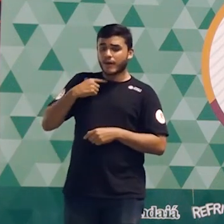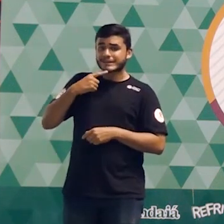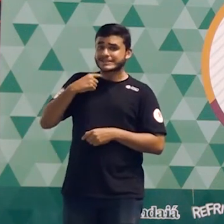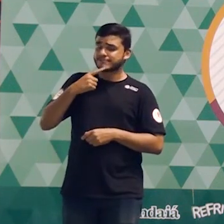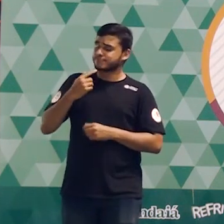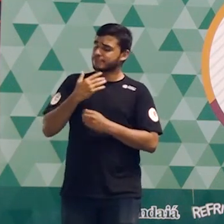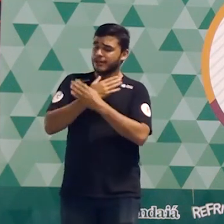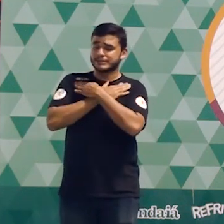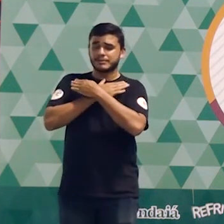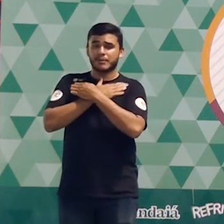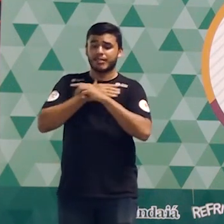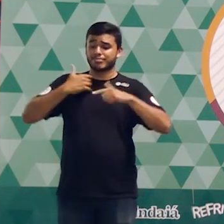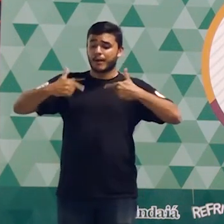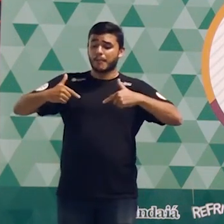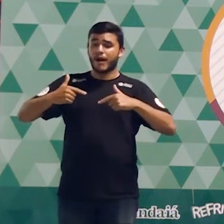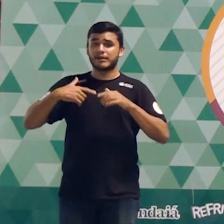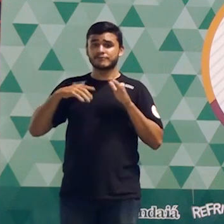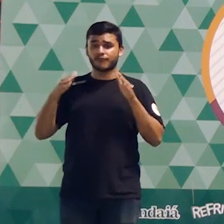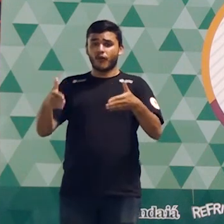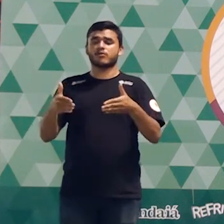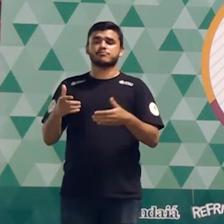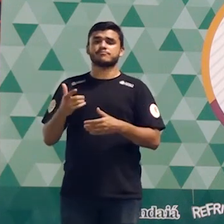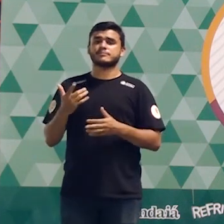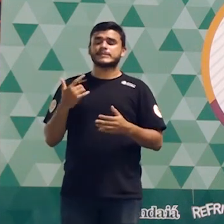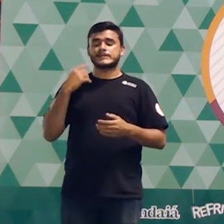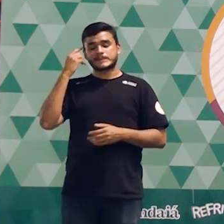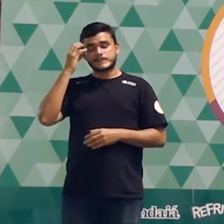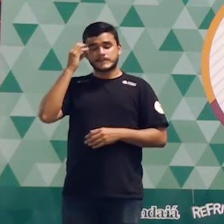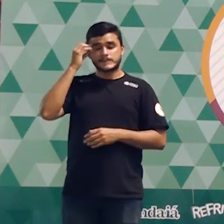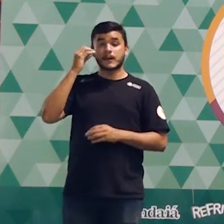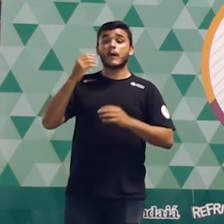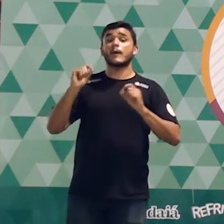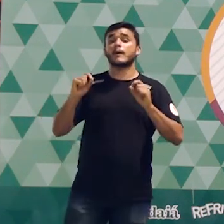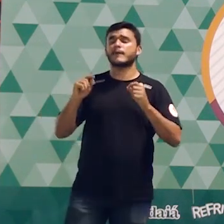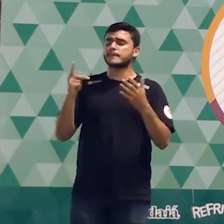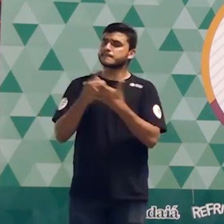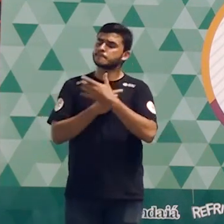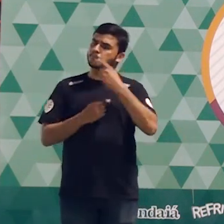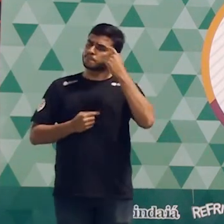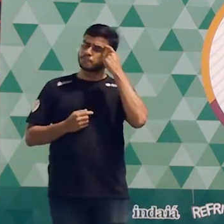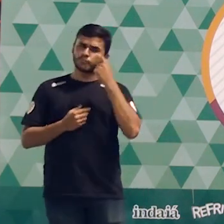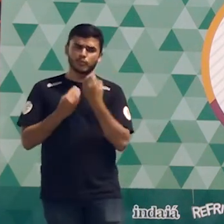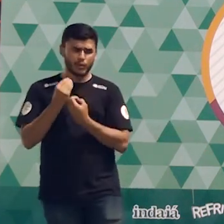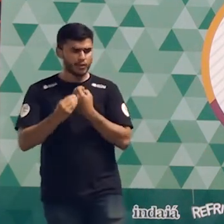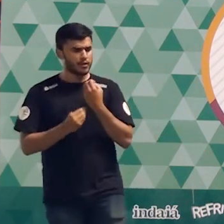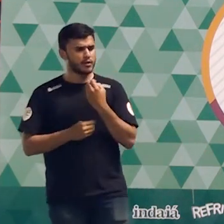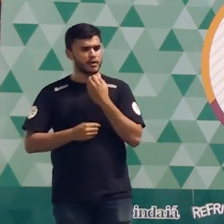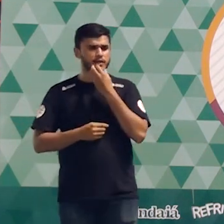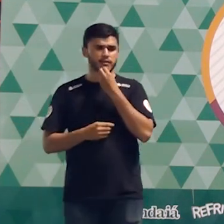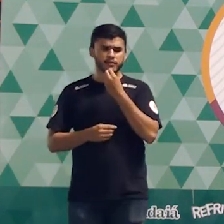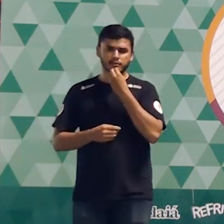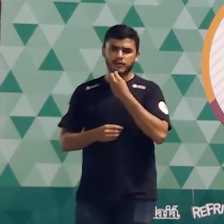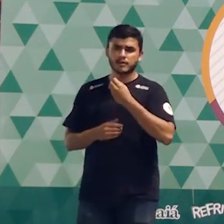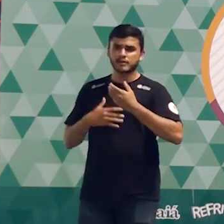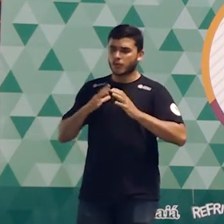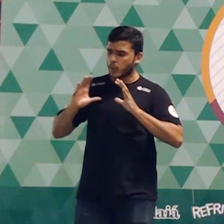estrutural. Entendeu? Mudou a estrutura, acabou-se. Aí você pode pensar assim, professor, mas deve ter um jeito. Se o